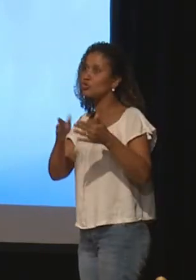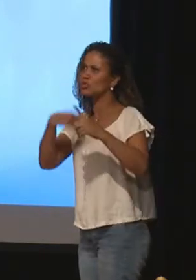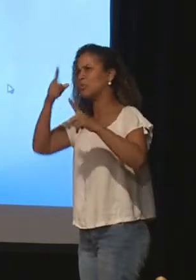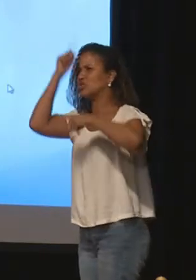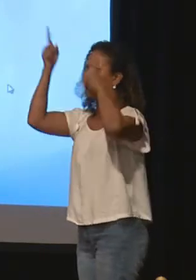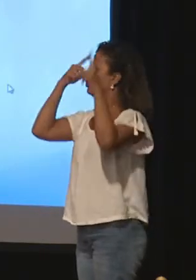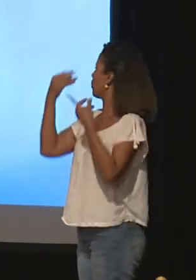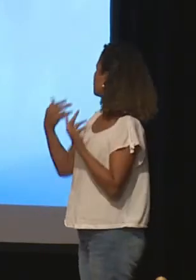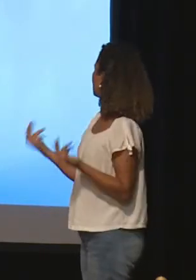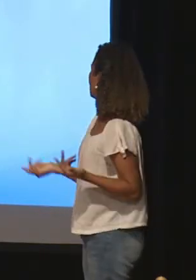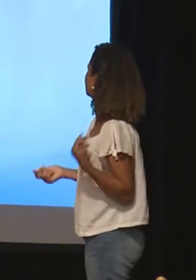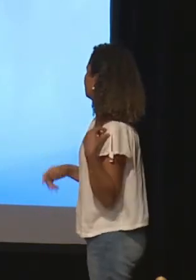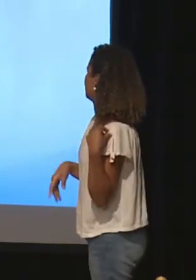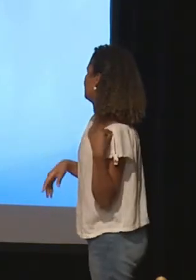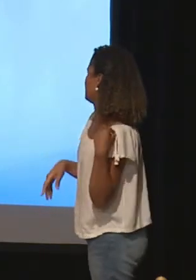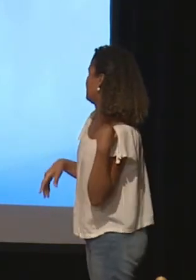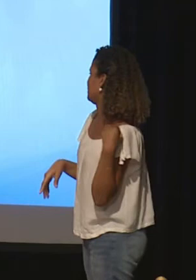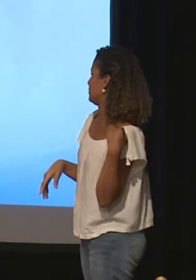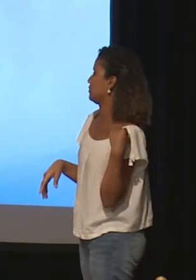Ela inventou. Ela começou bem, mas depois ela começou a criar.